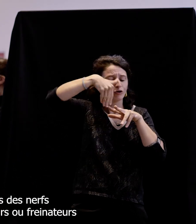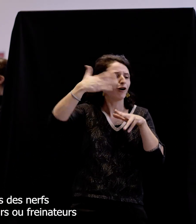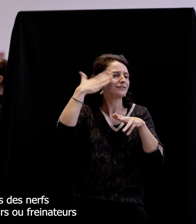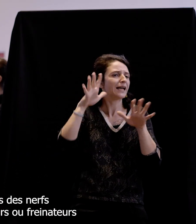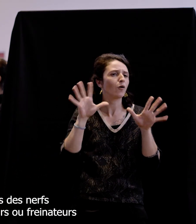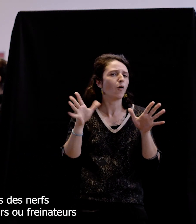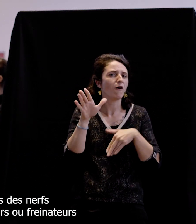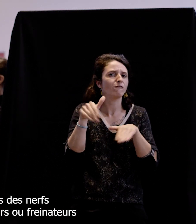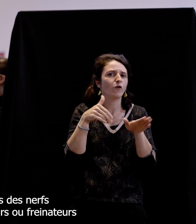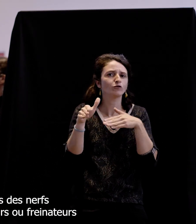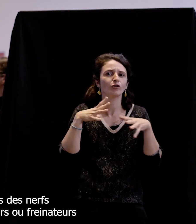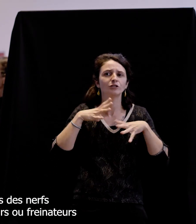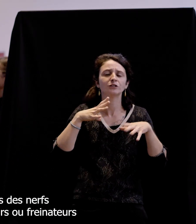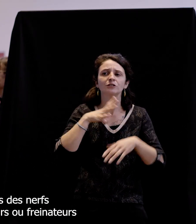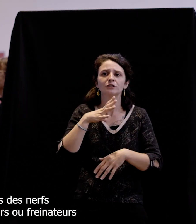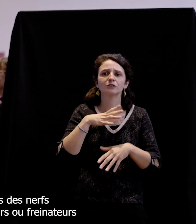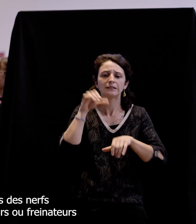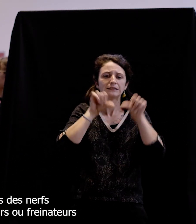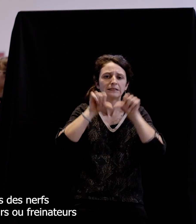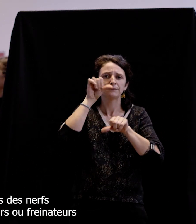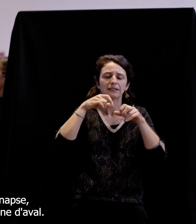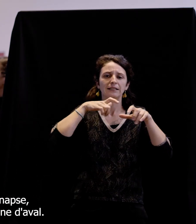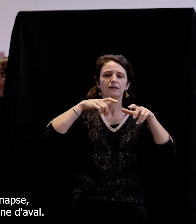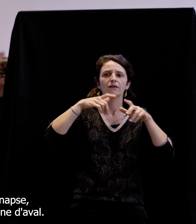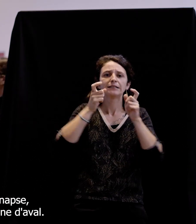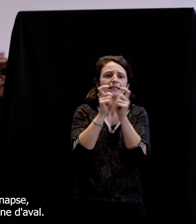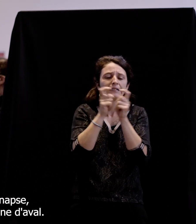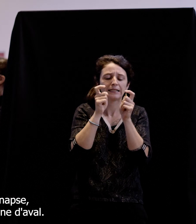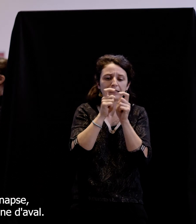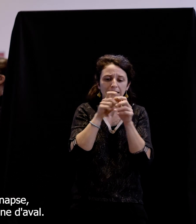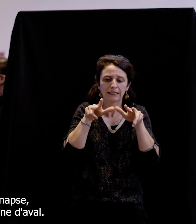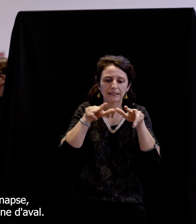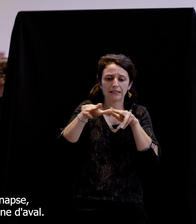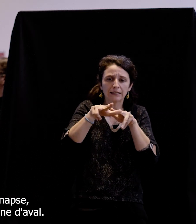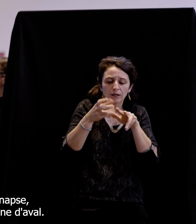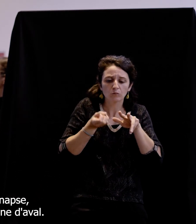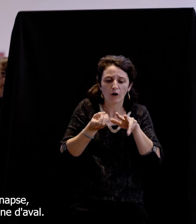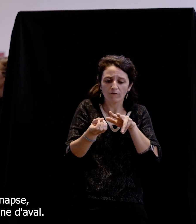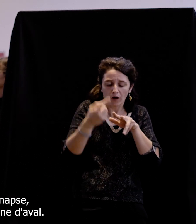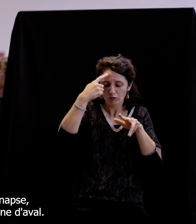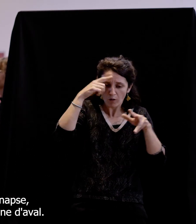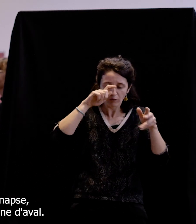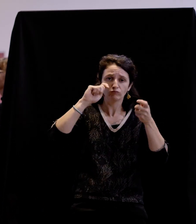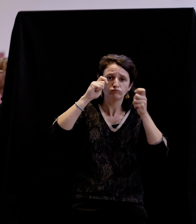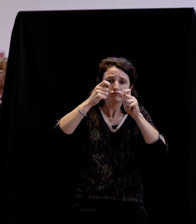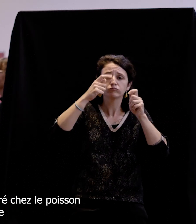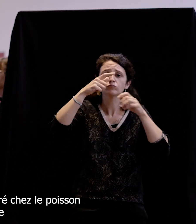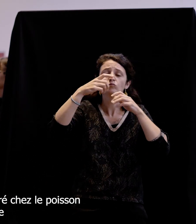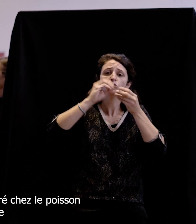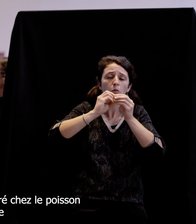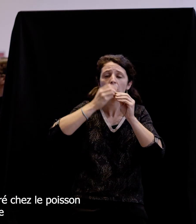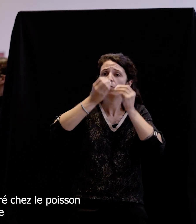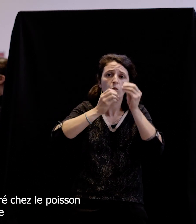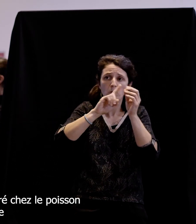les câbles des nerfs et qui sont excitateurs ou freinateurs pour la synapse et pour l'organe d'aval. Eh